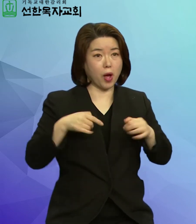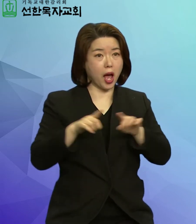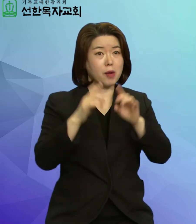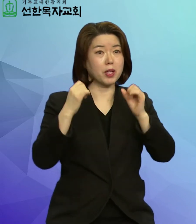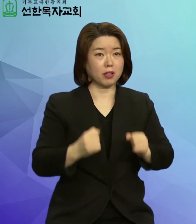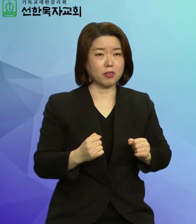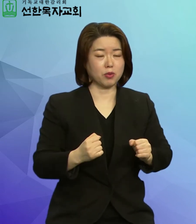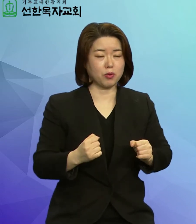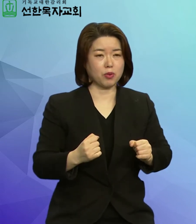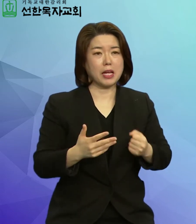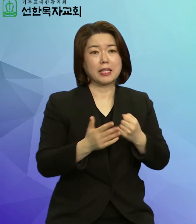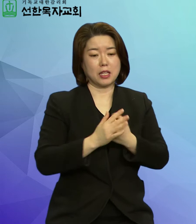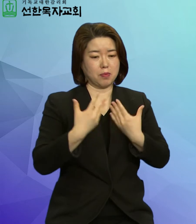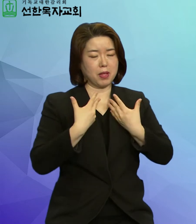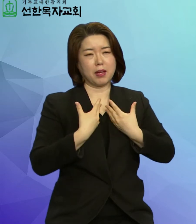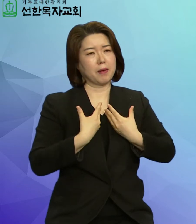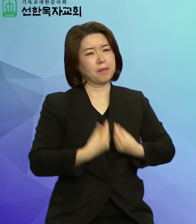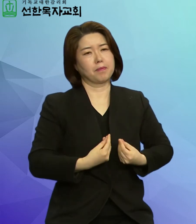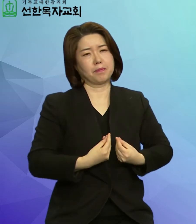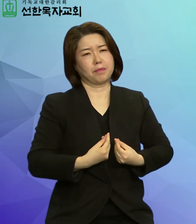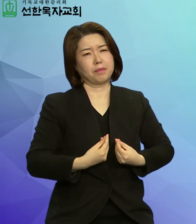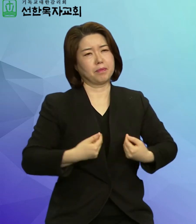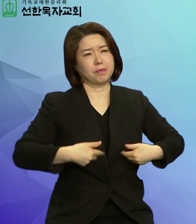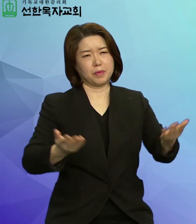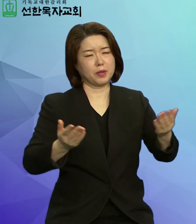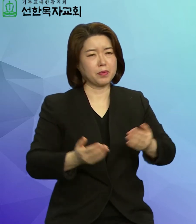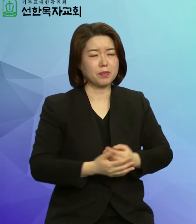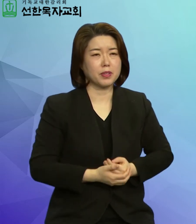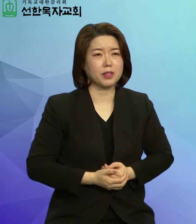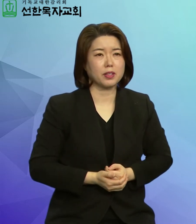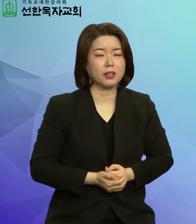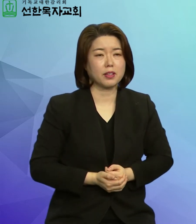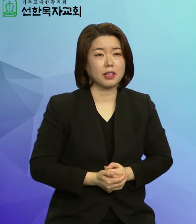함께 계신데 낙심할 이유가 없죠.